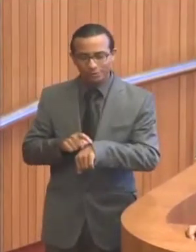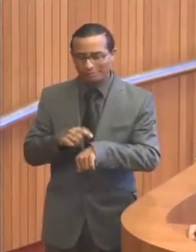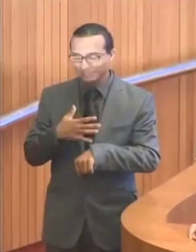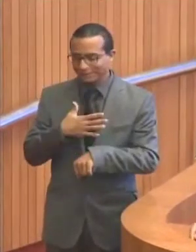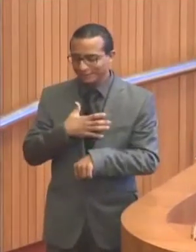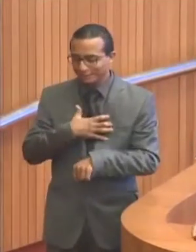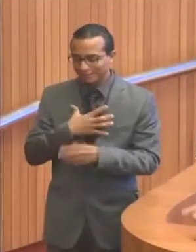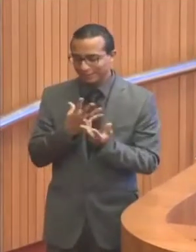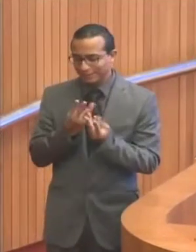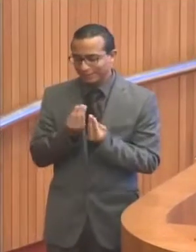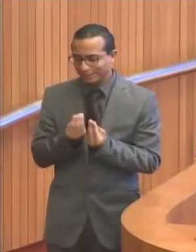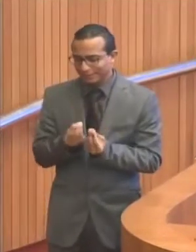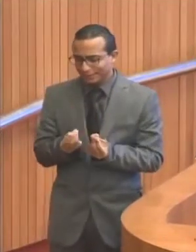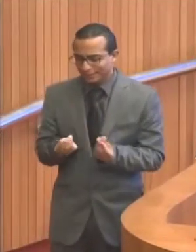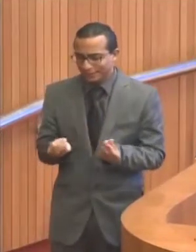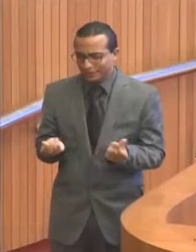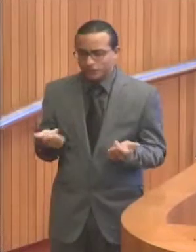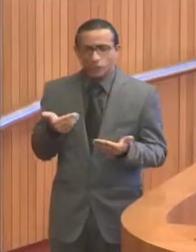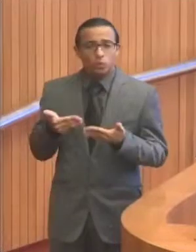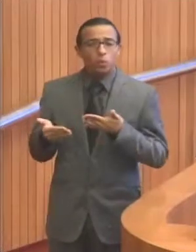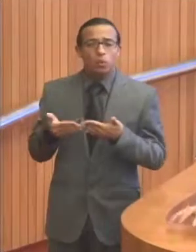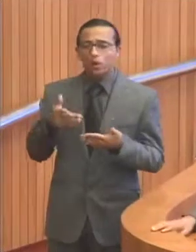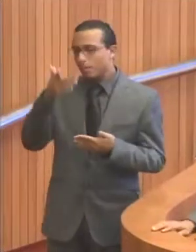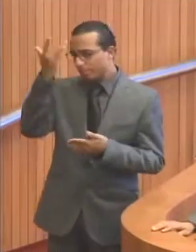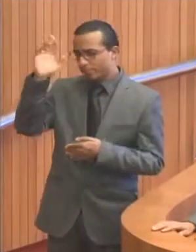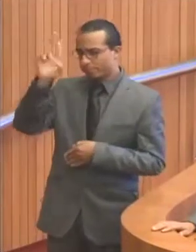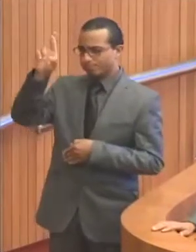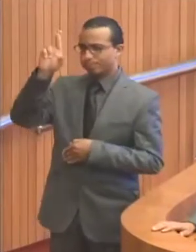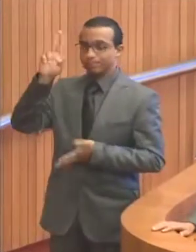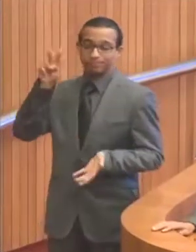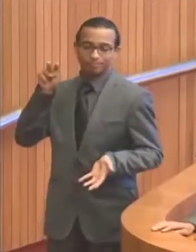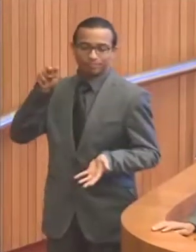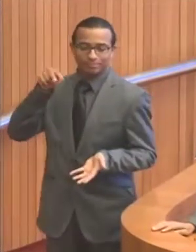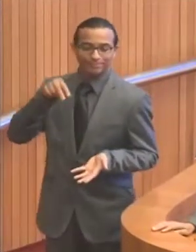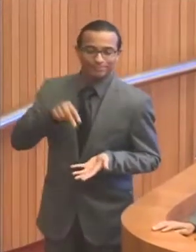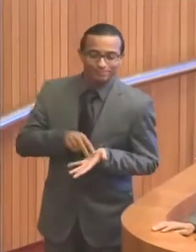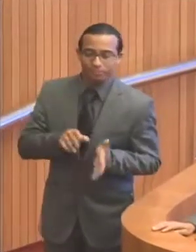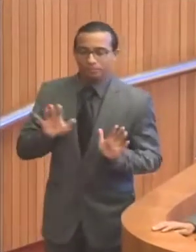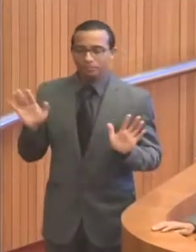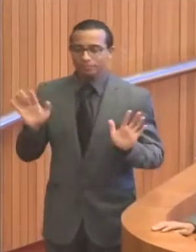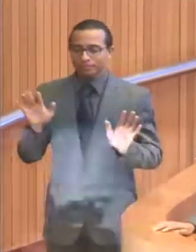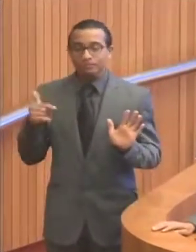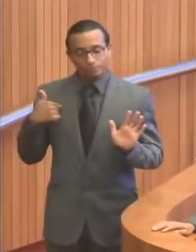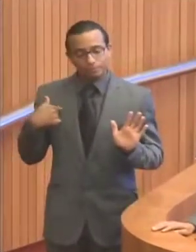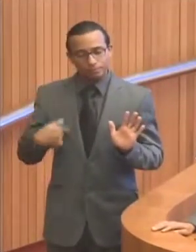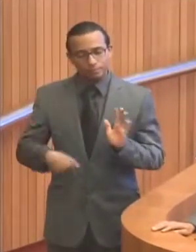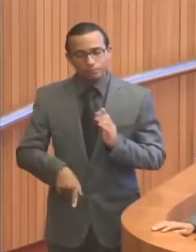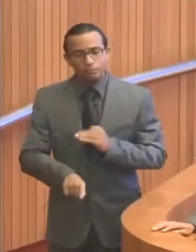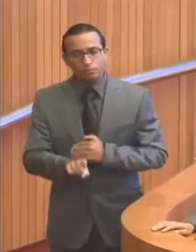delicado para qualquer autoridade comparecer ao município. Mas eu fui